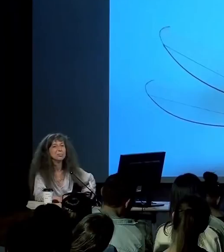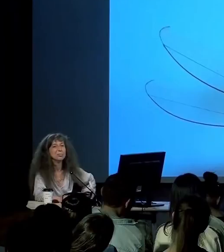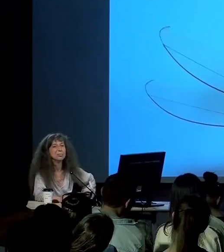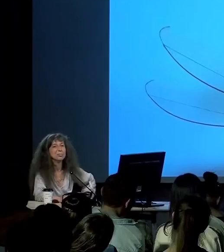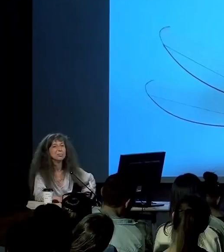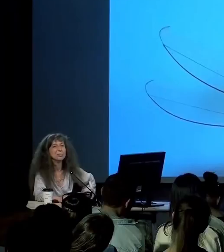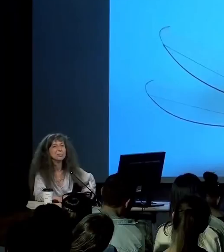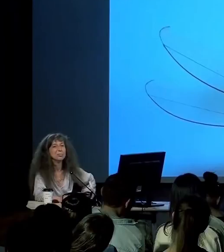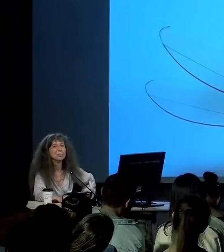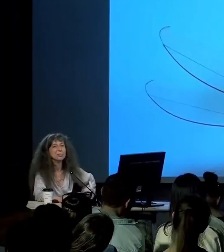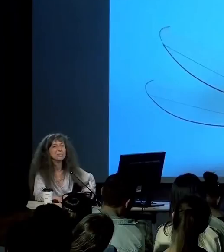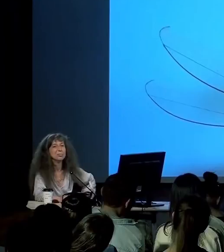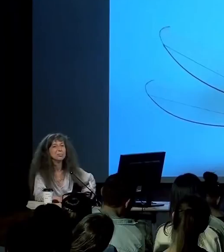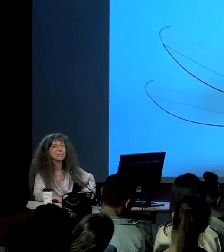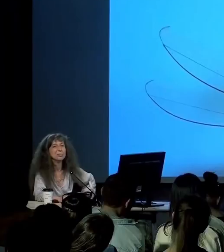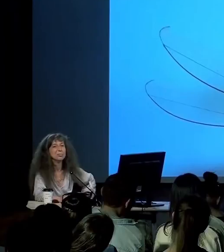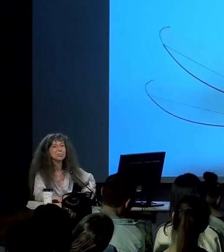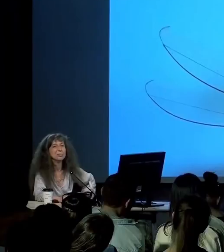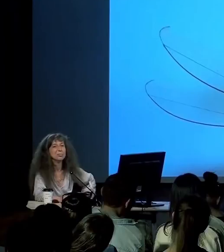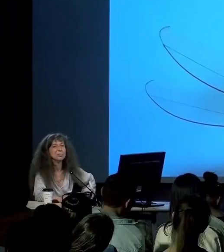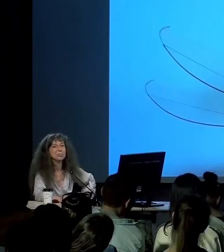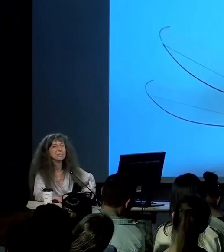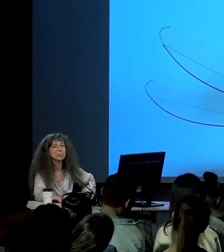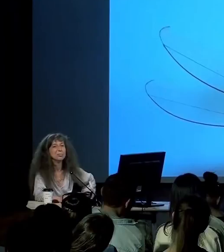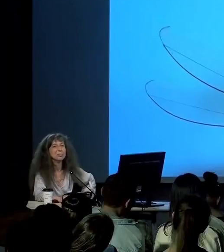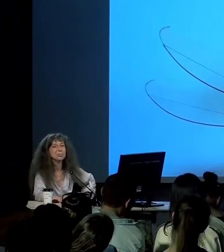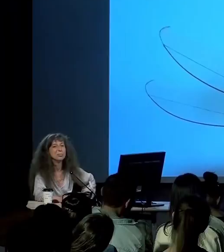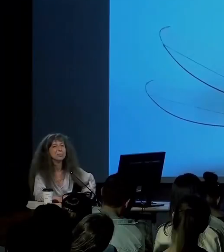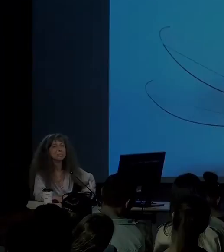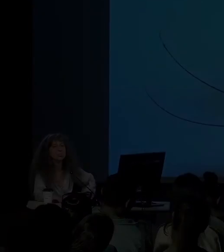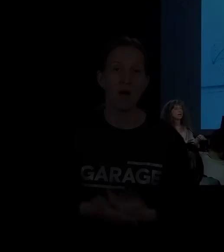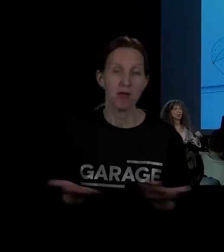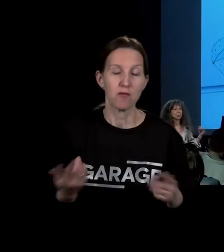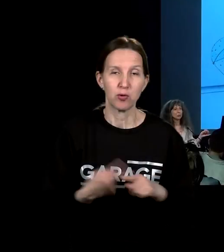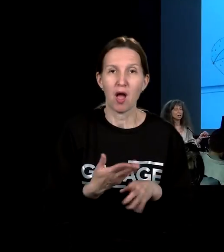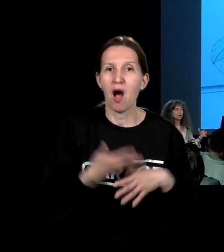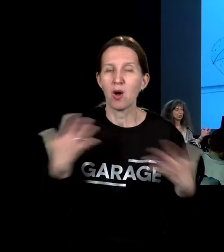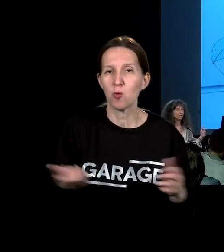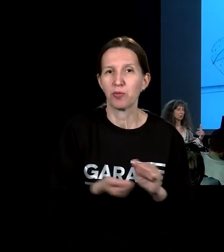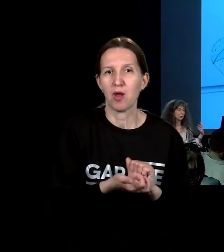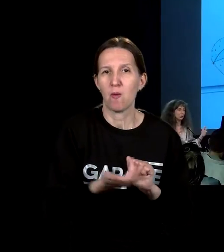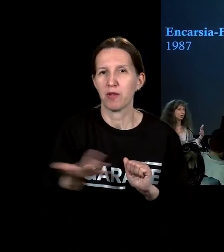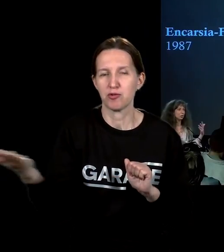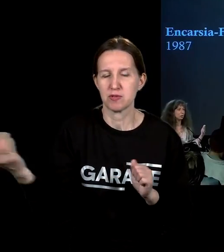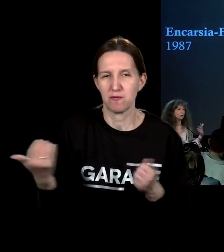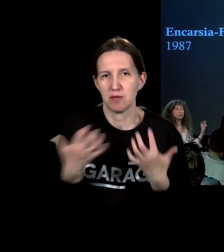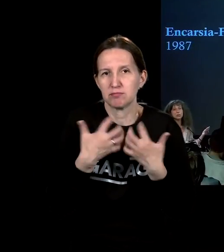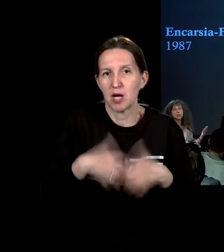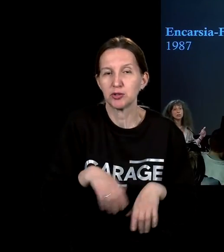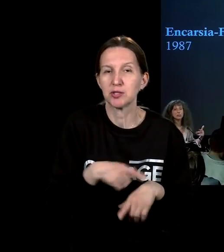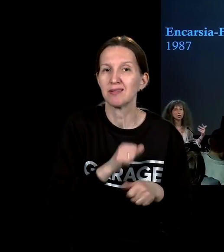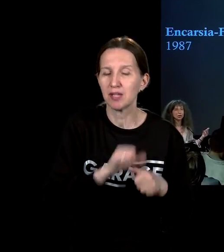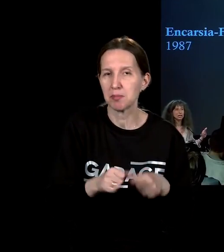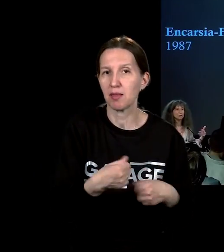вверх. Сама ножка прикреплена к переднему краю зеленой металлической пластинки. Огромное количество там машин, которые